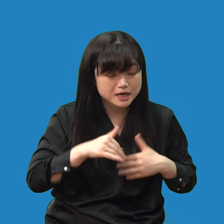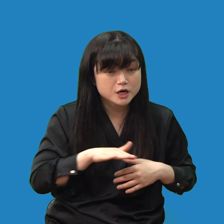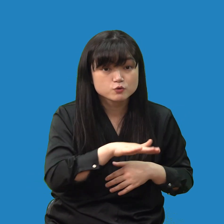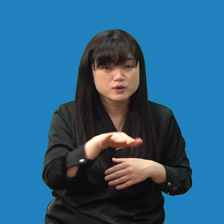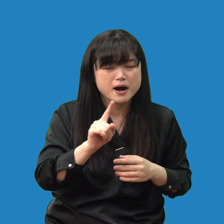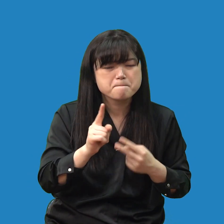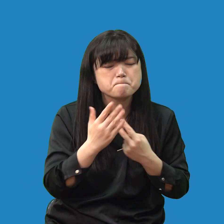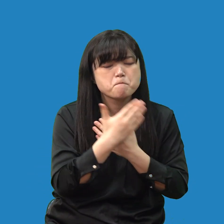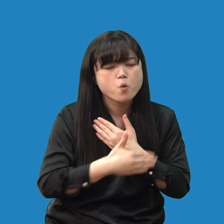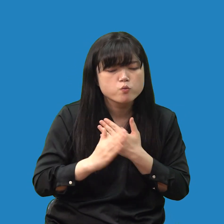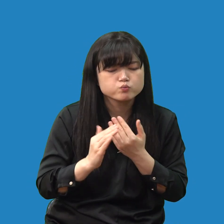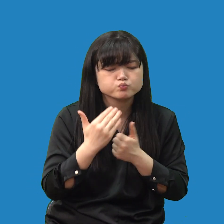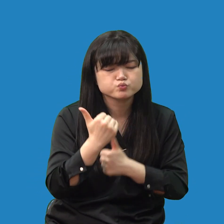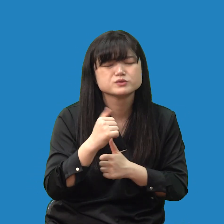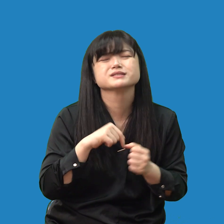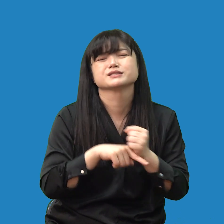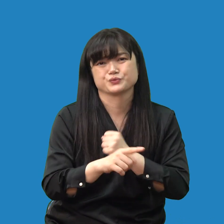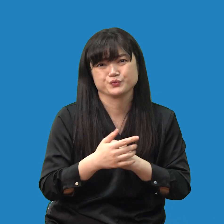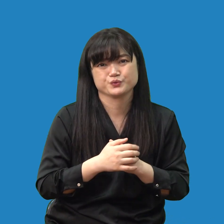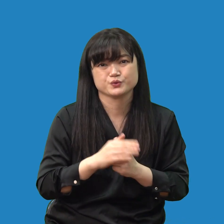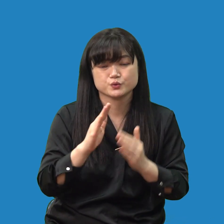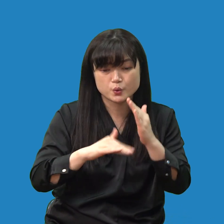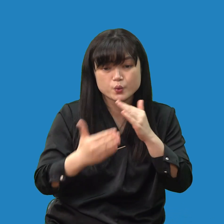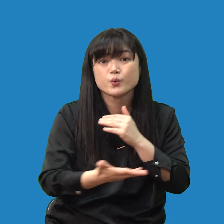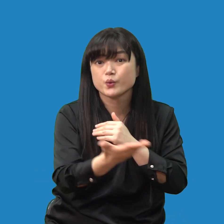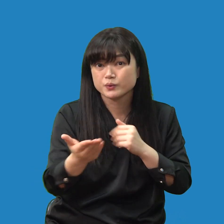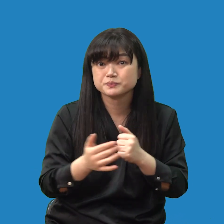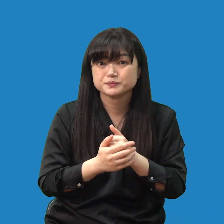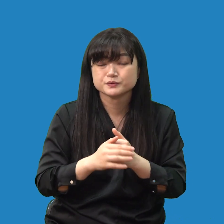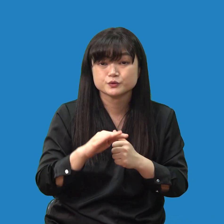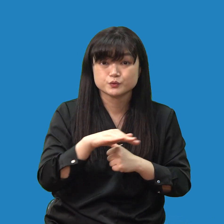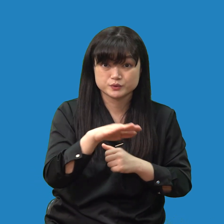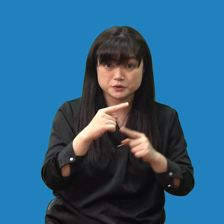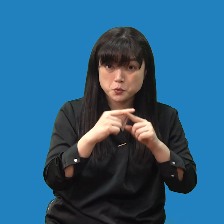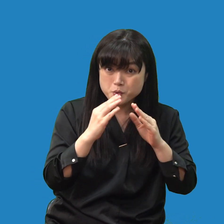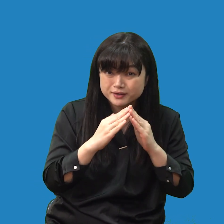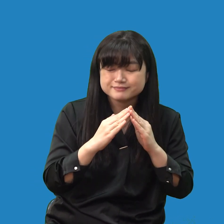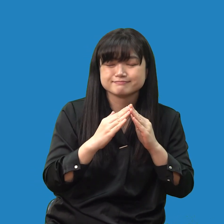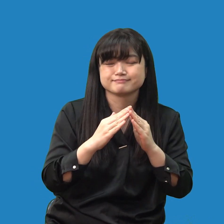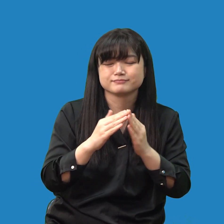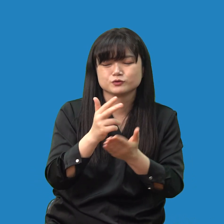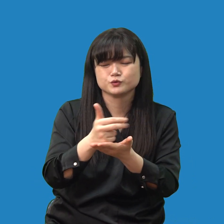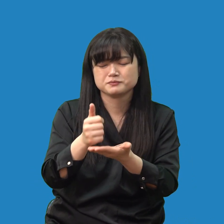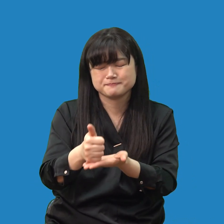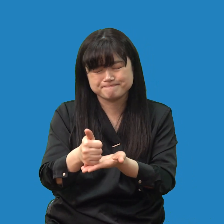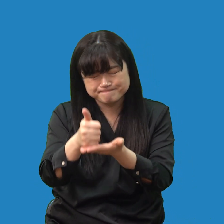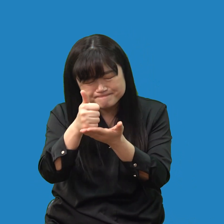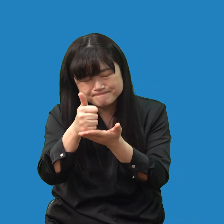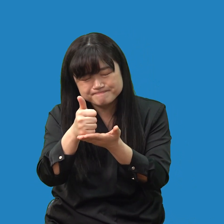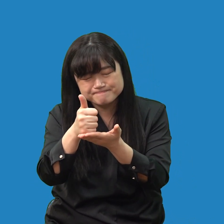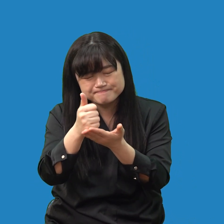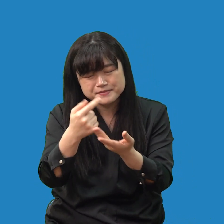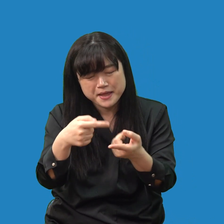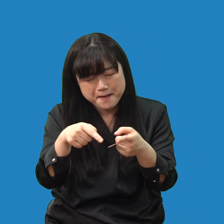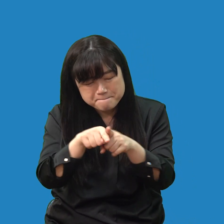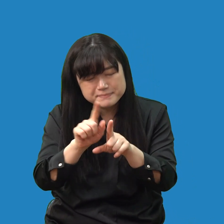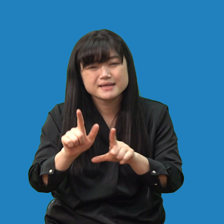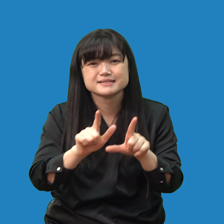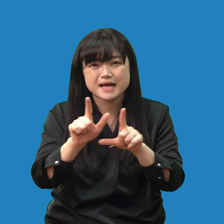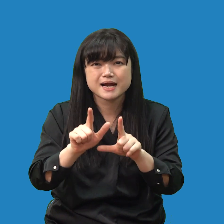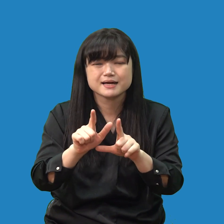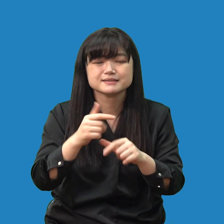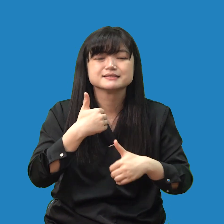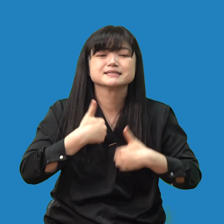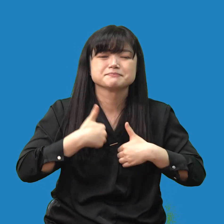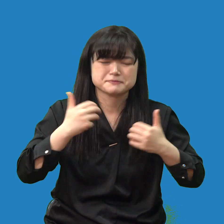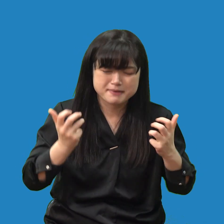한 몸으로 부르신 이유가 이겁니다. 성도 여러분, 우리 교회가 주님을 섬기고 함께 살아가는